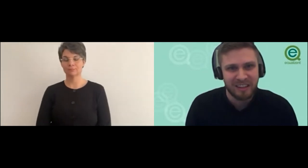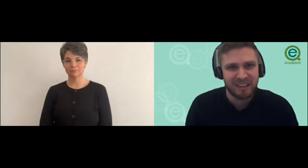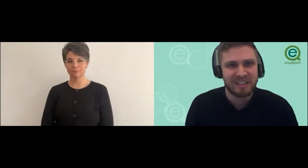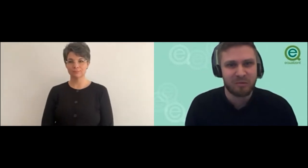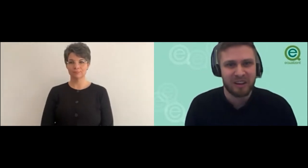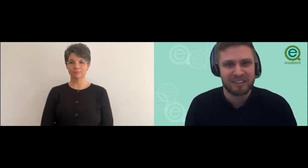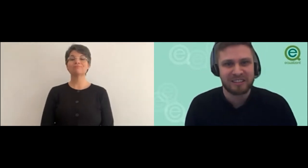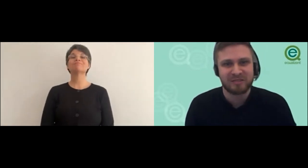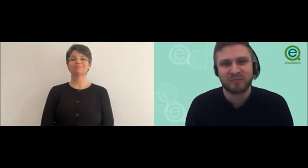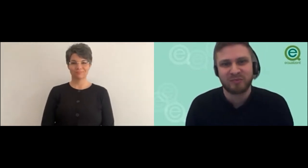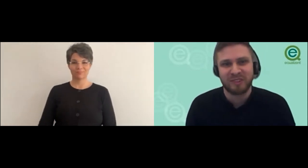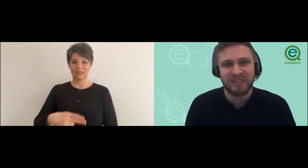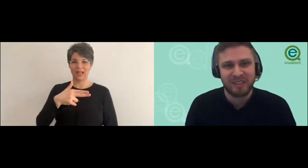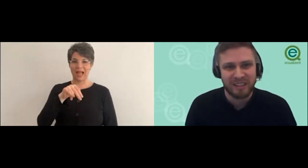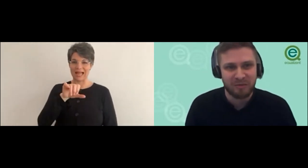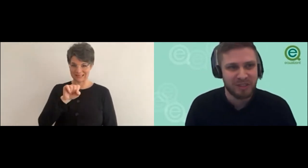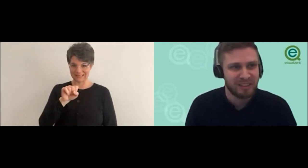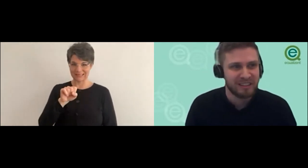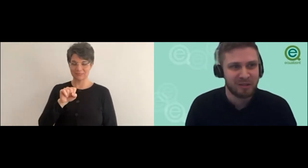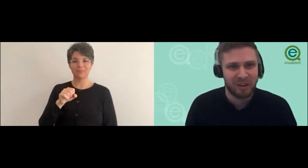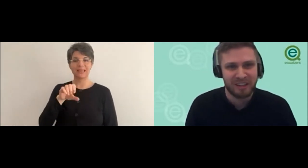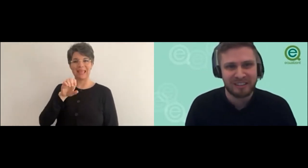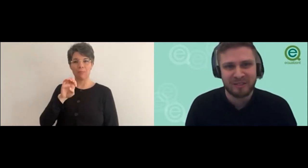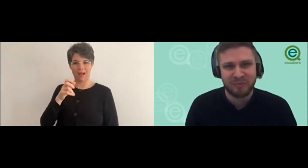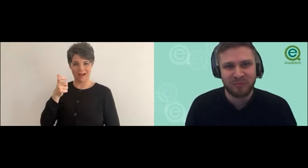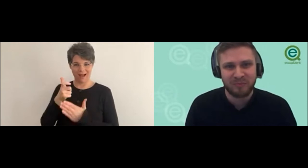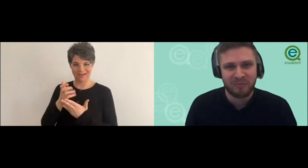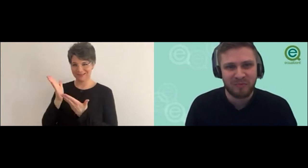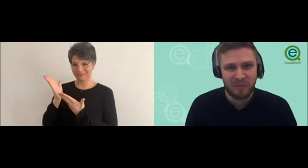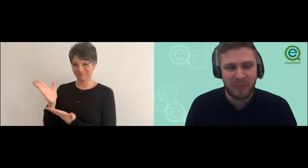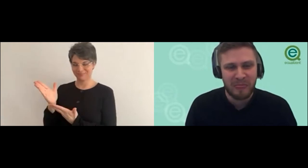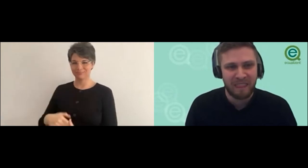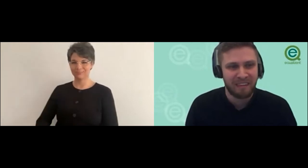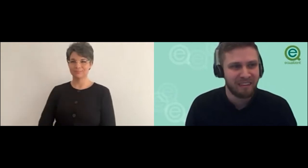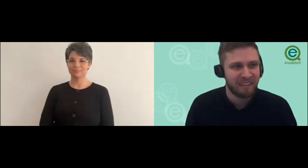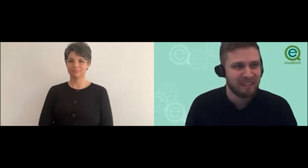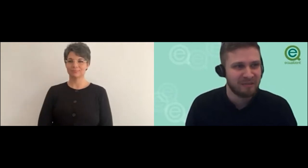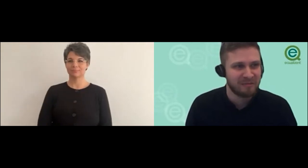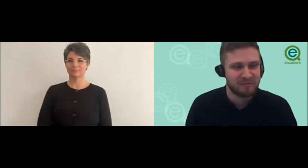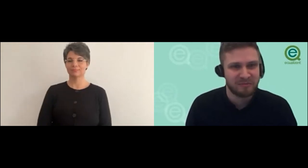Ah ja, Hans Eberhard. Dann bitte Hans Eberhard.